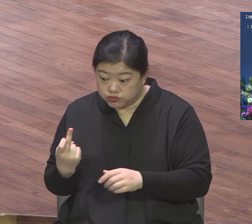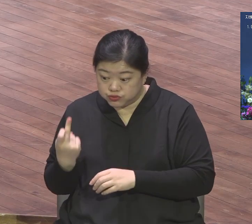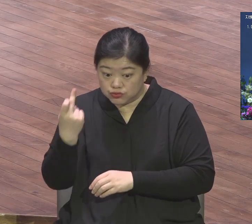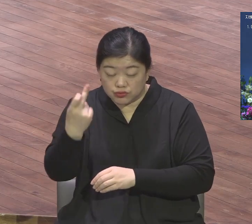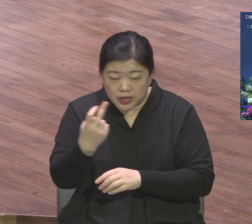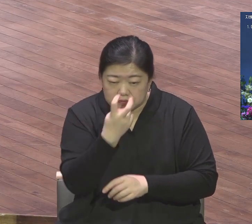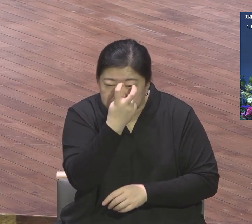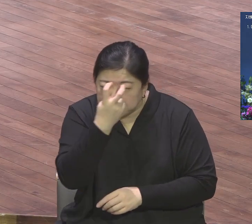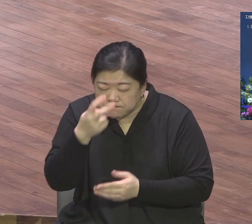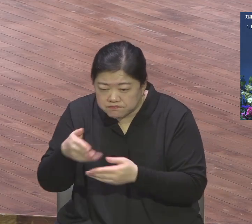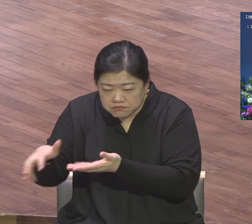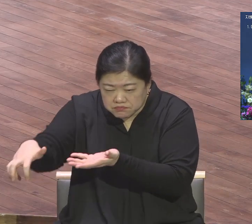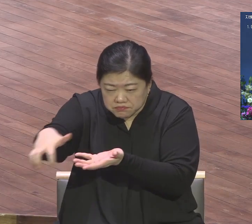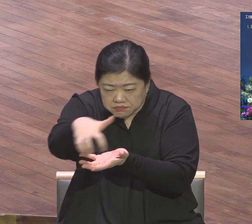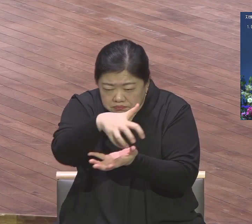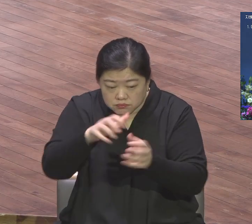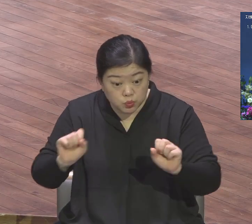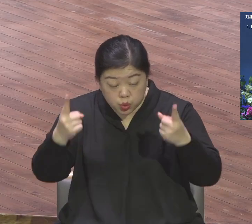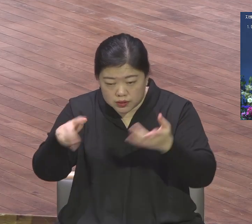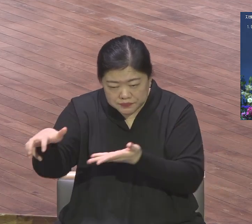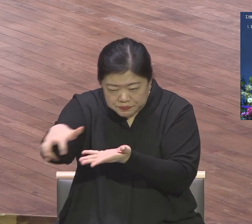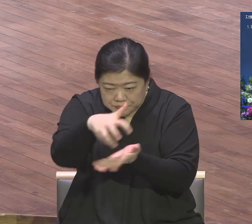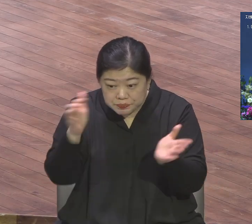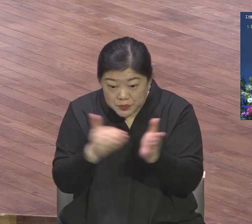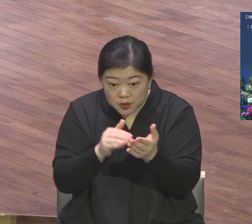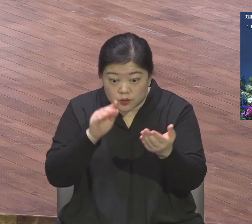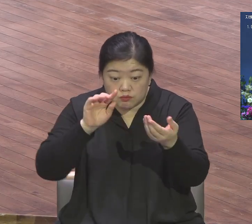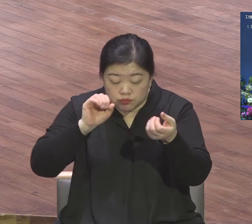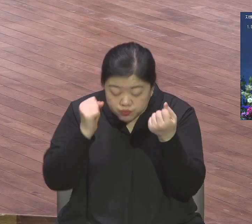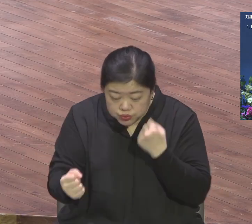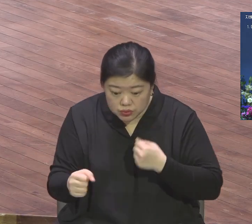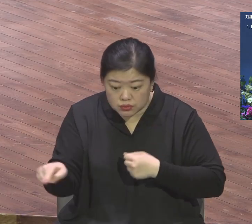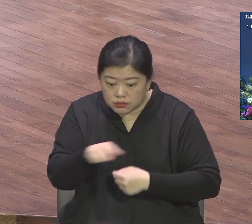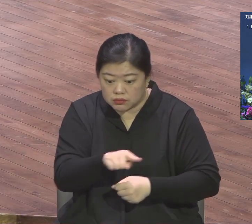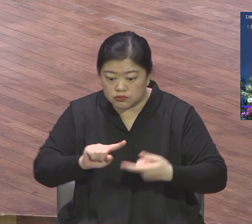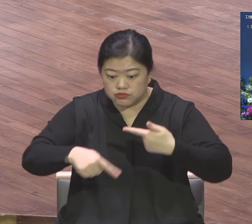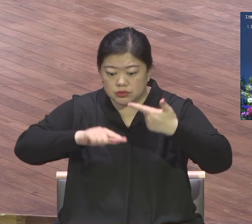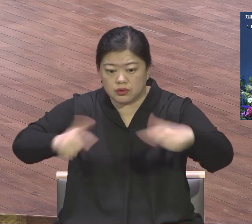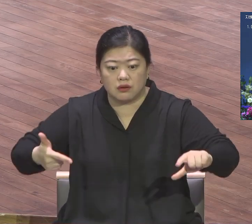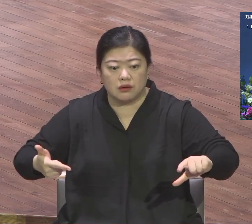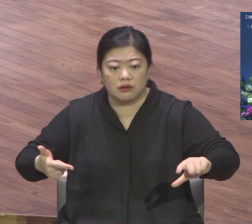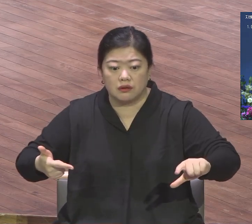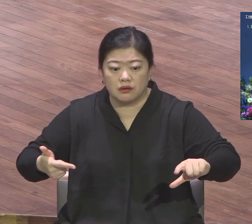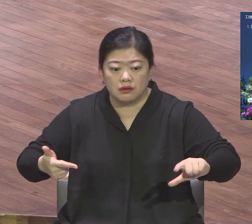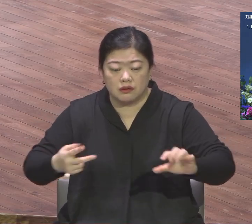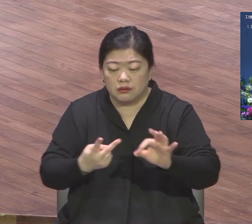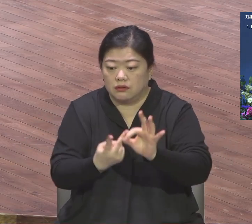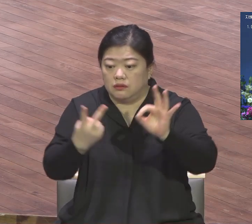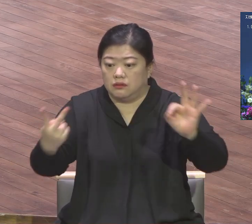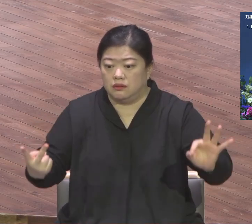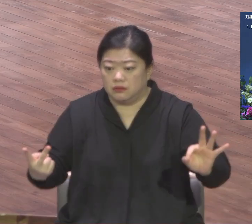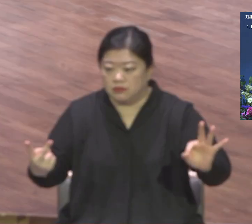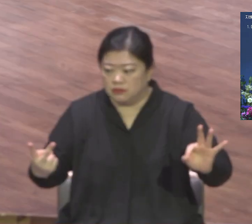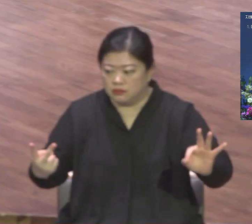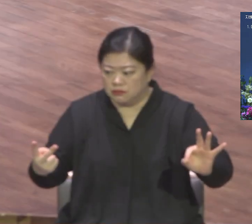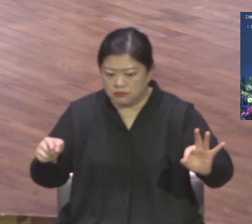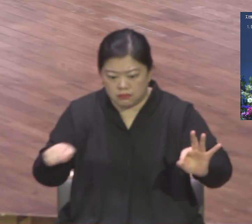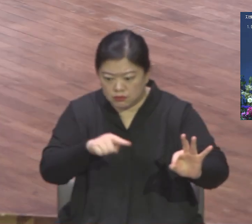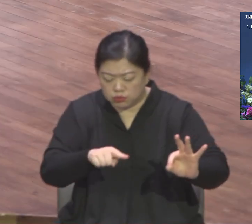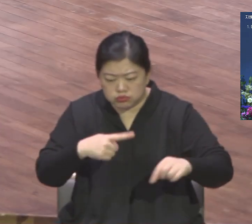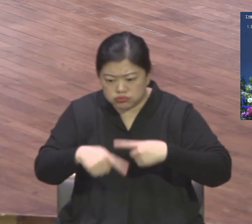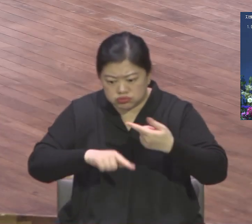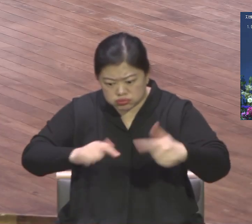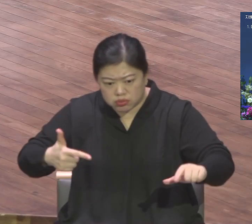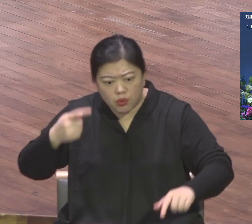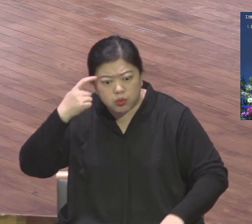보고가 정반대란 말이에요. 이 불신앙 체질들은요. 불신앙하는 사람들은 광야 40년